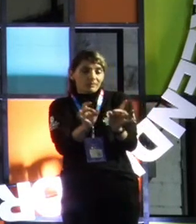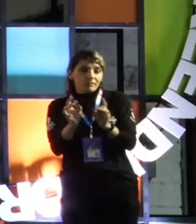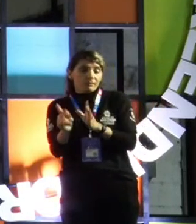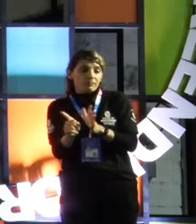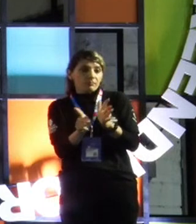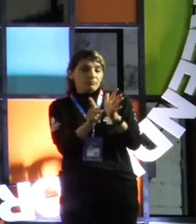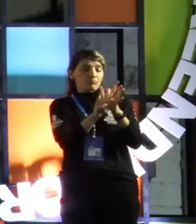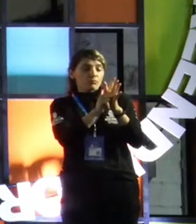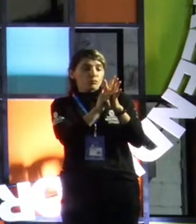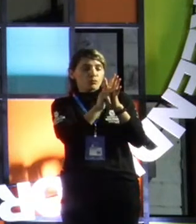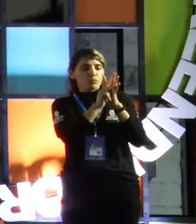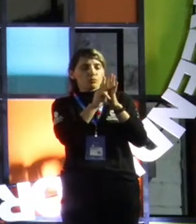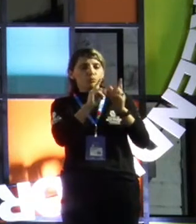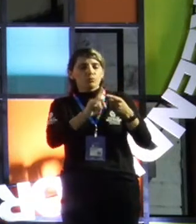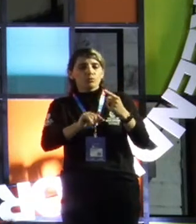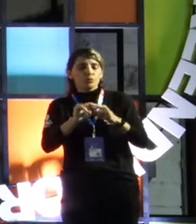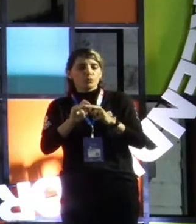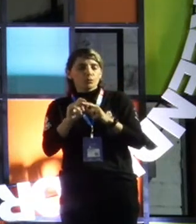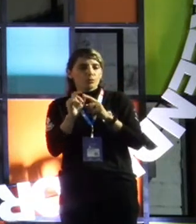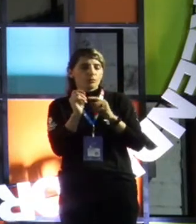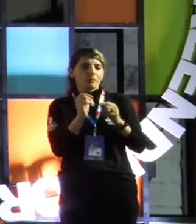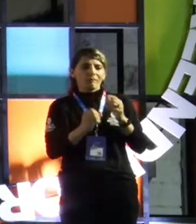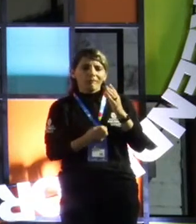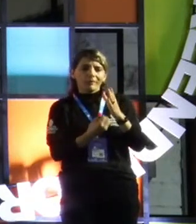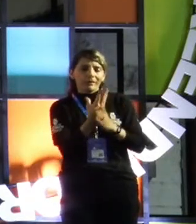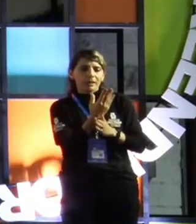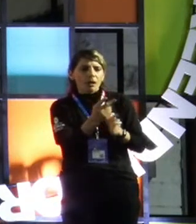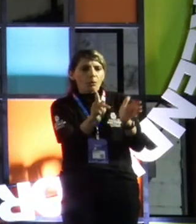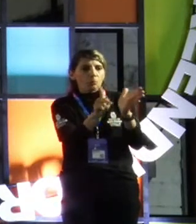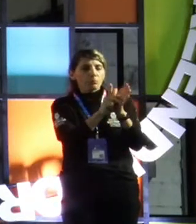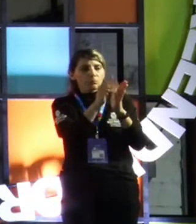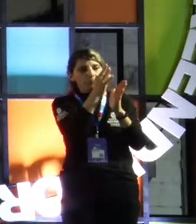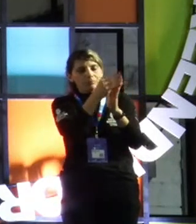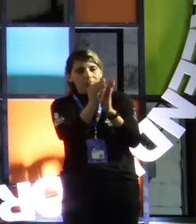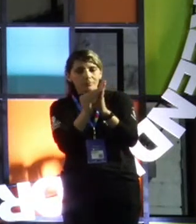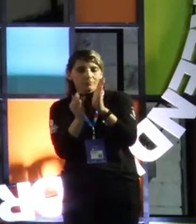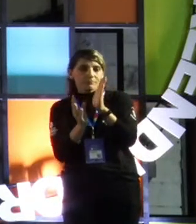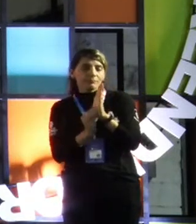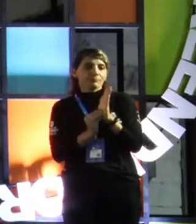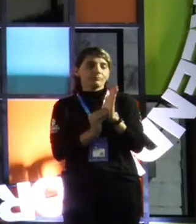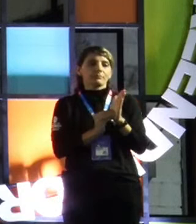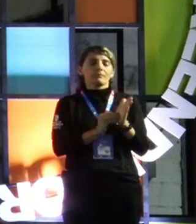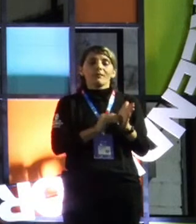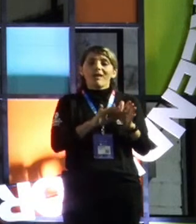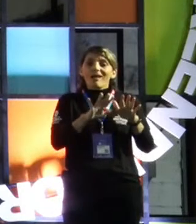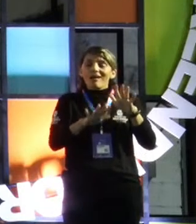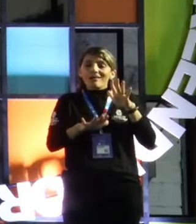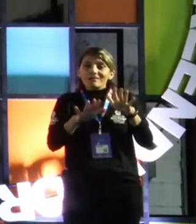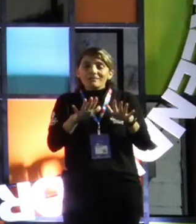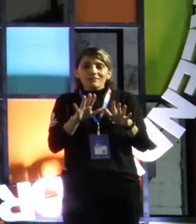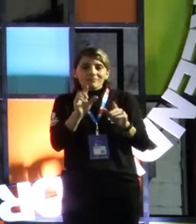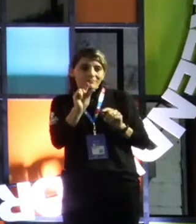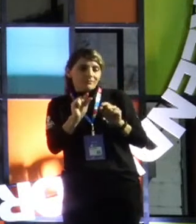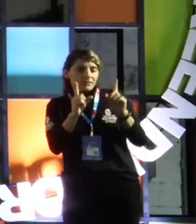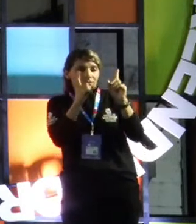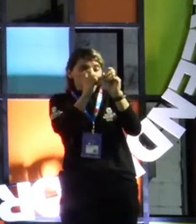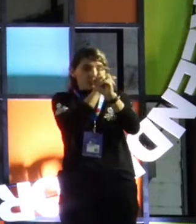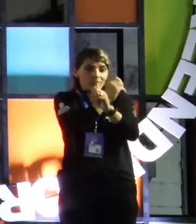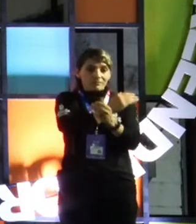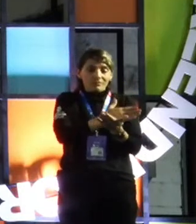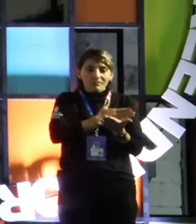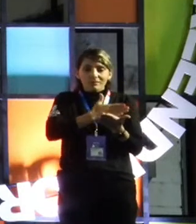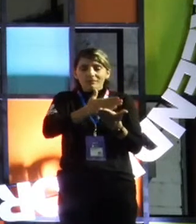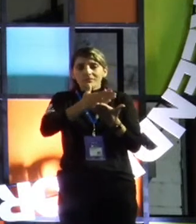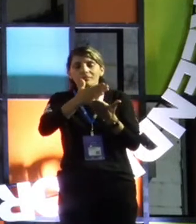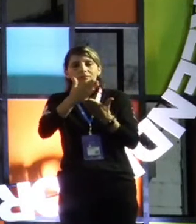criador de conteúdo. Isso é recente, o Twitter existe há anos. Apesar do rebrand dele ter sido um pouco duvidoso, ele vai começar a pagar criador